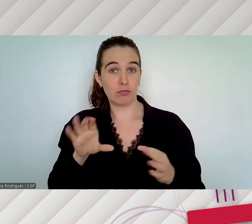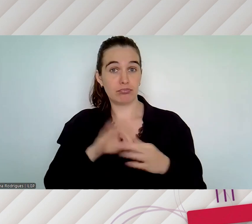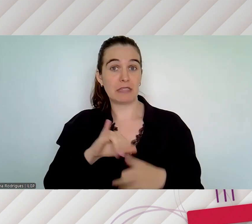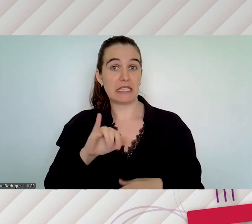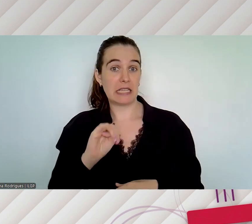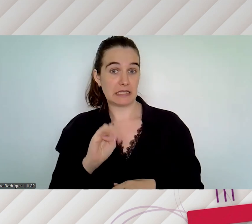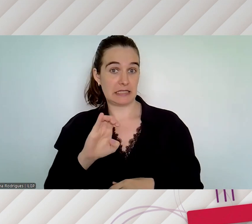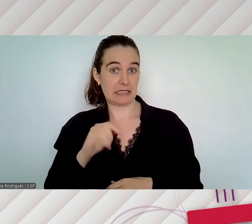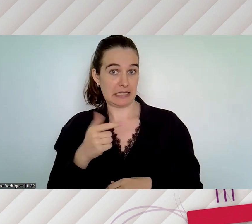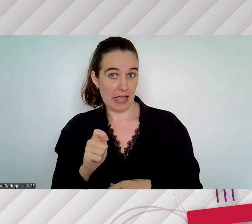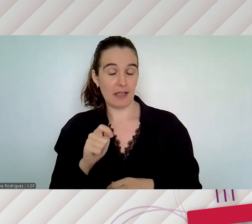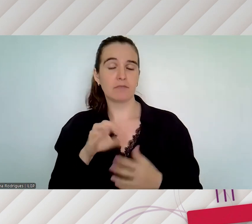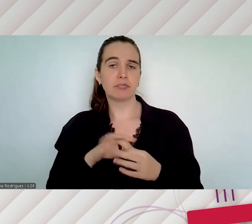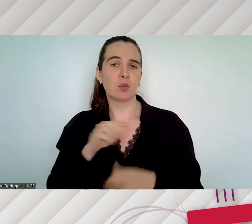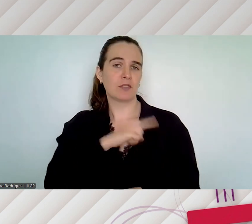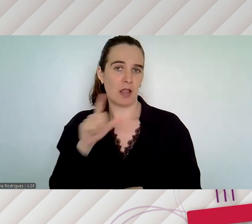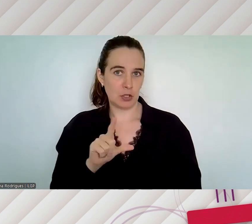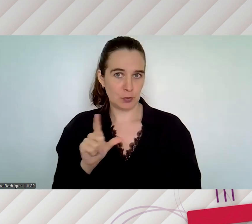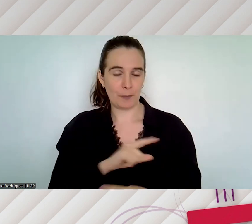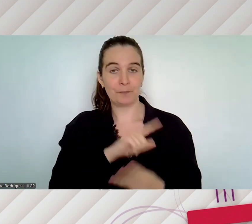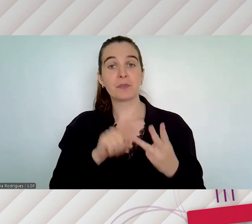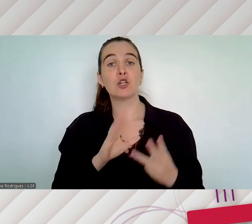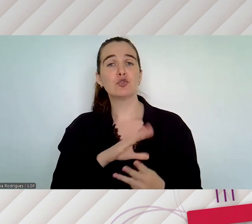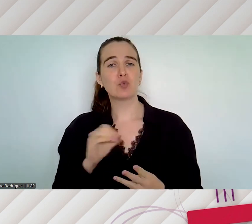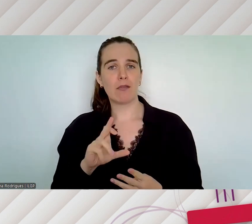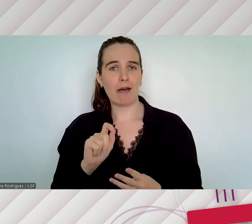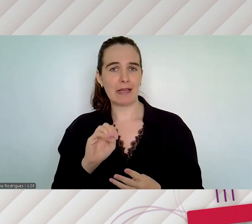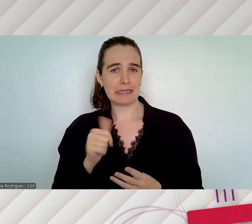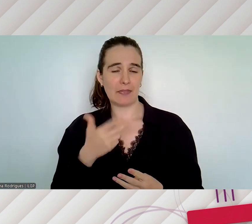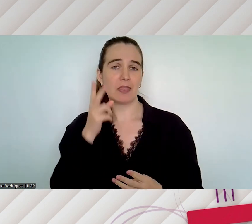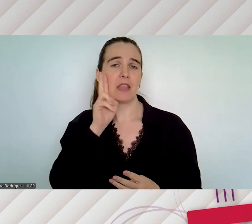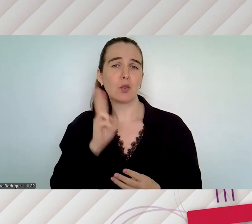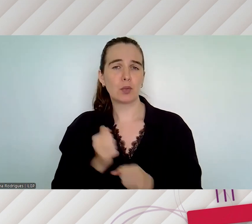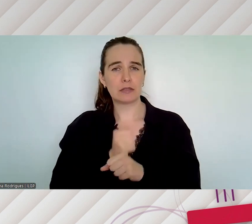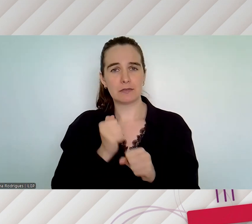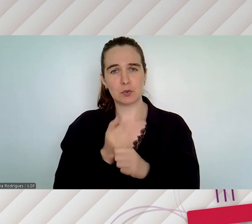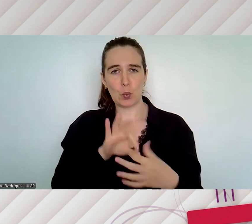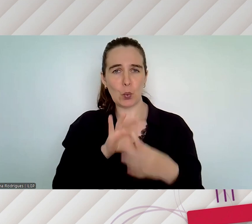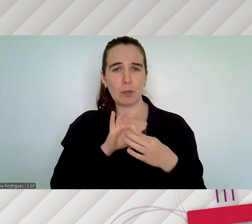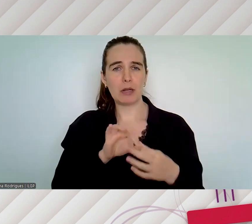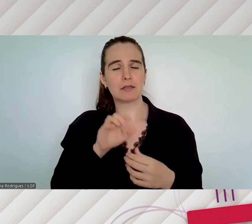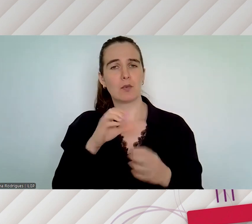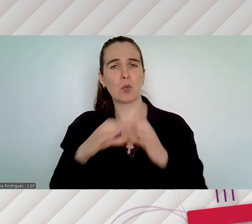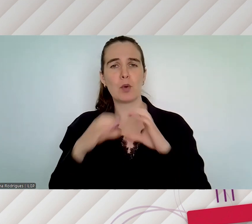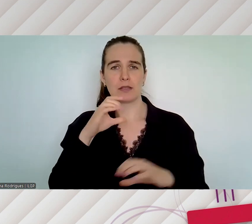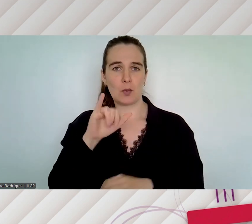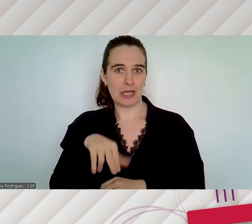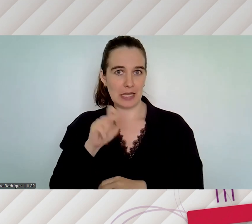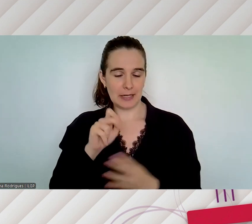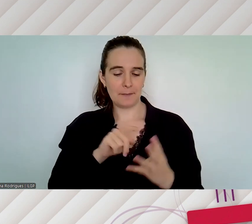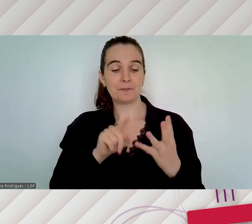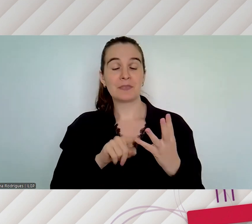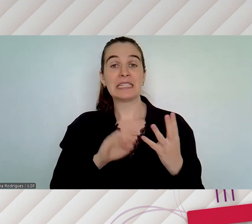IST, da Universidade de Lisboa, João Rezendes, Diretor de Serviços de Cooperação e Comunicação do INA, Sílvia